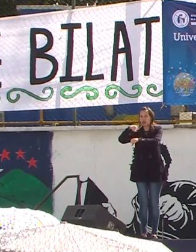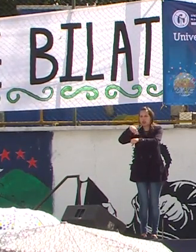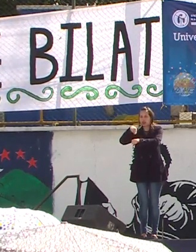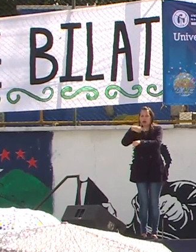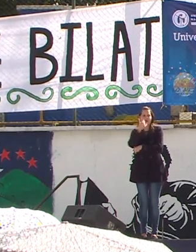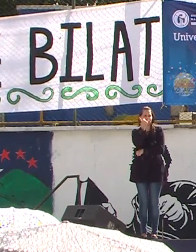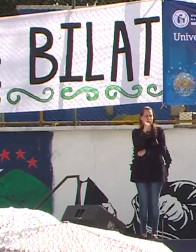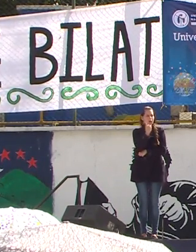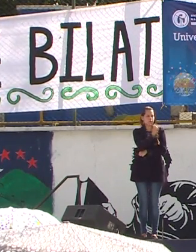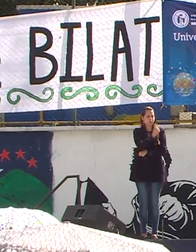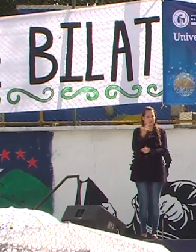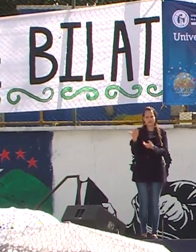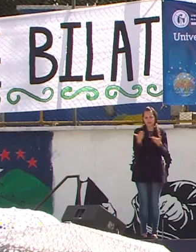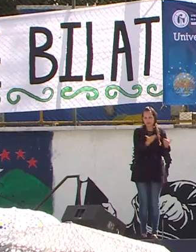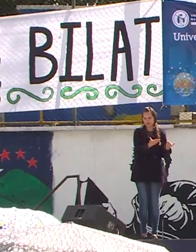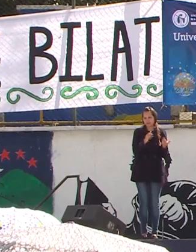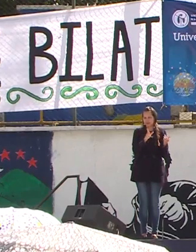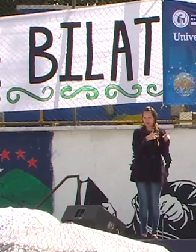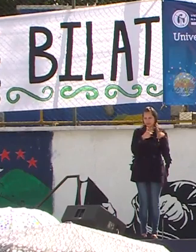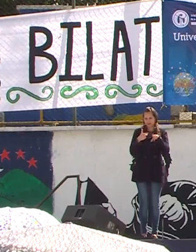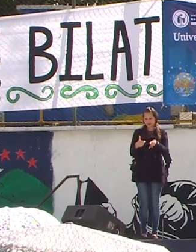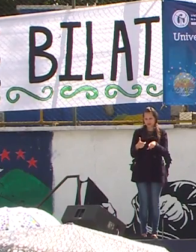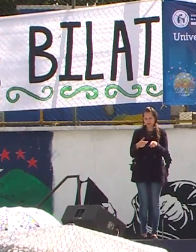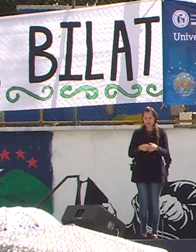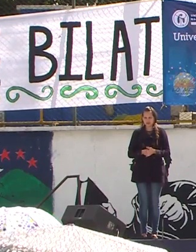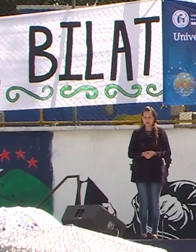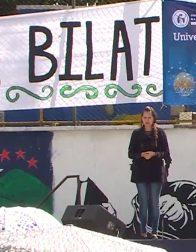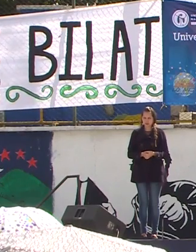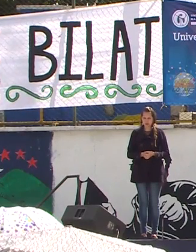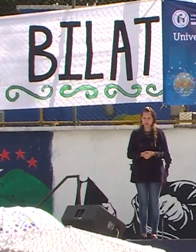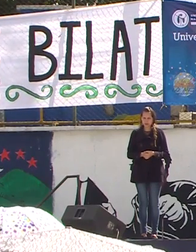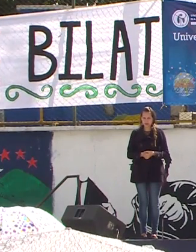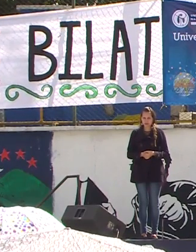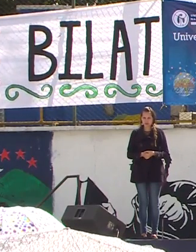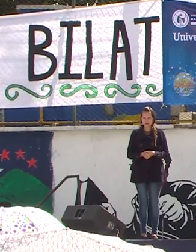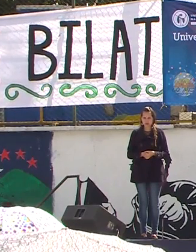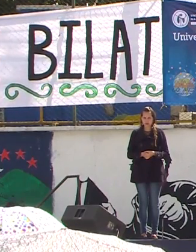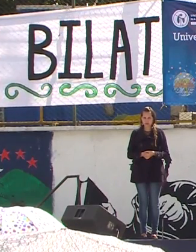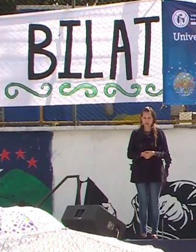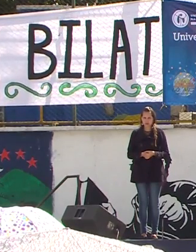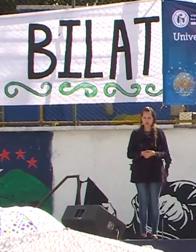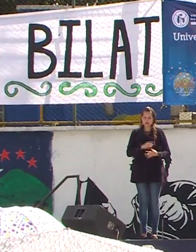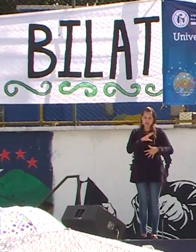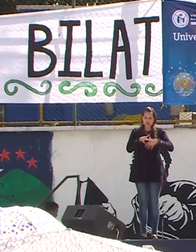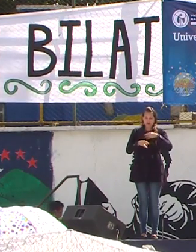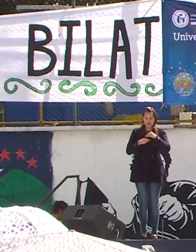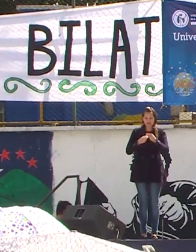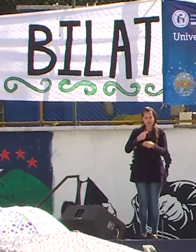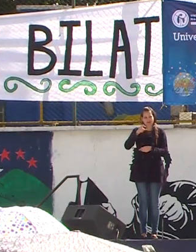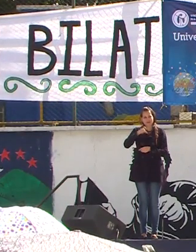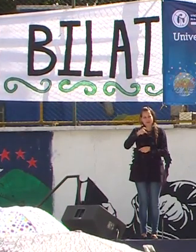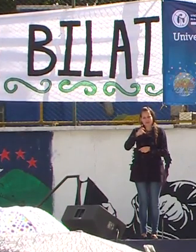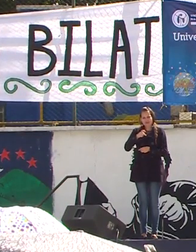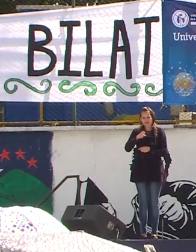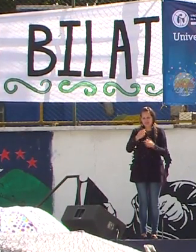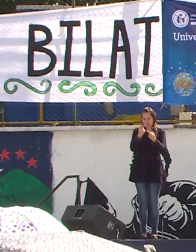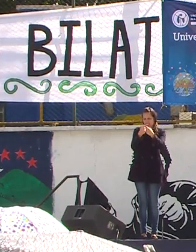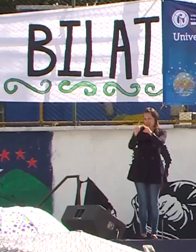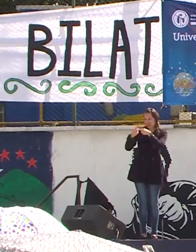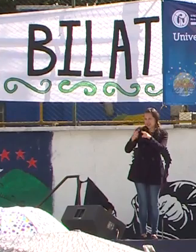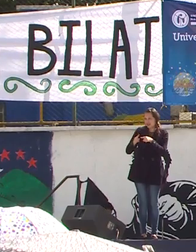tenemos. Logramos, asimismo, la adquisición de instrumentos musicales y